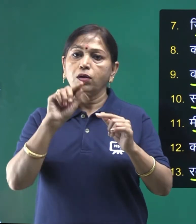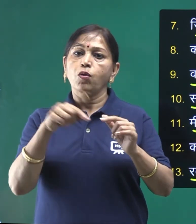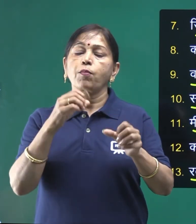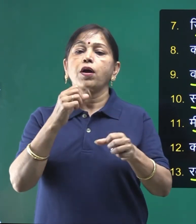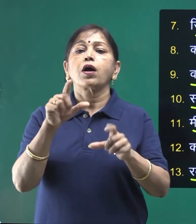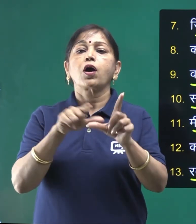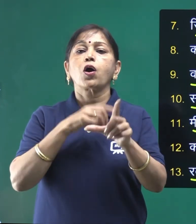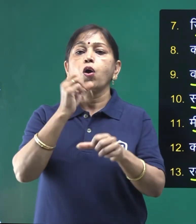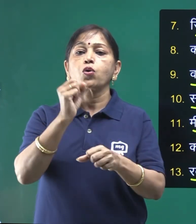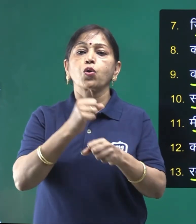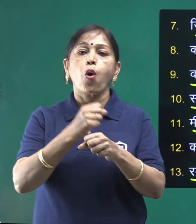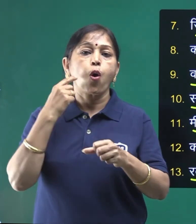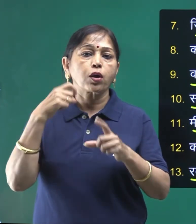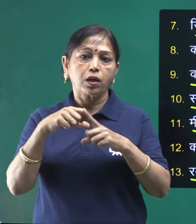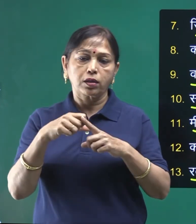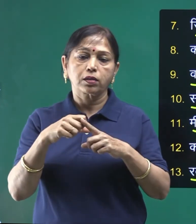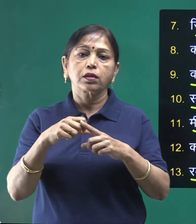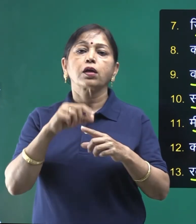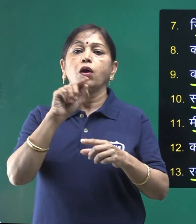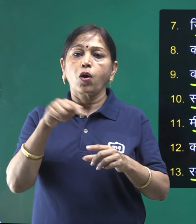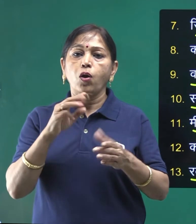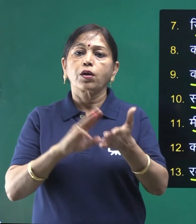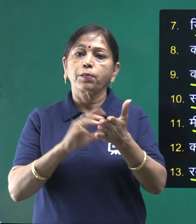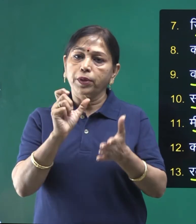यौगिक और मिश्रण